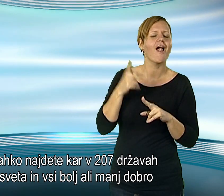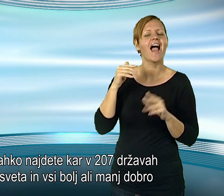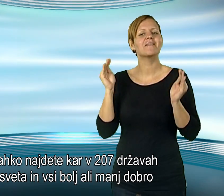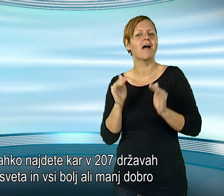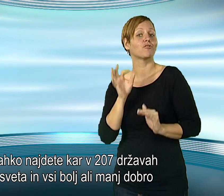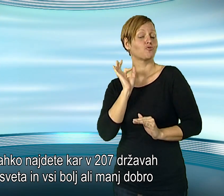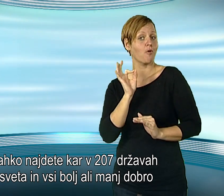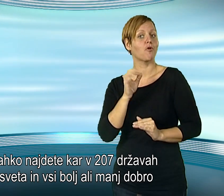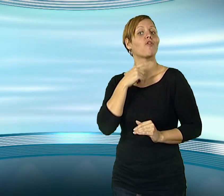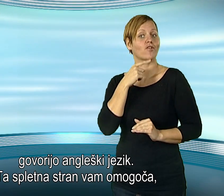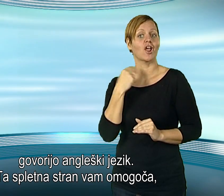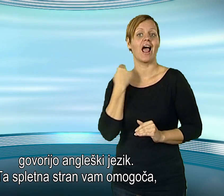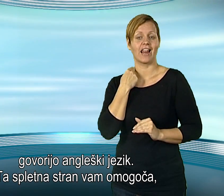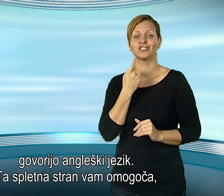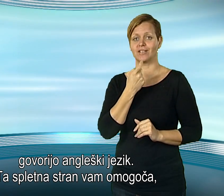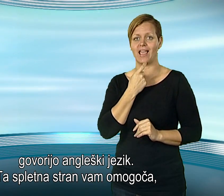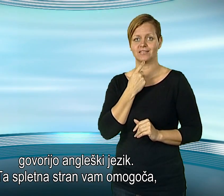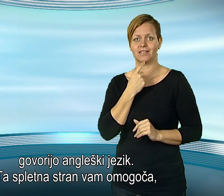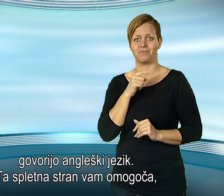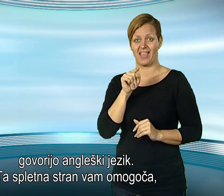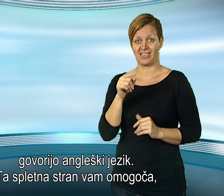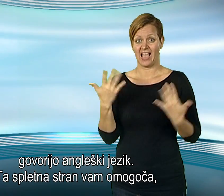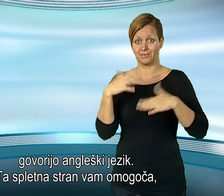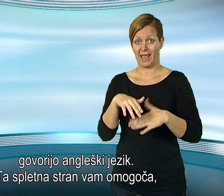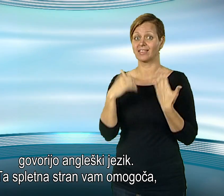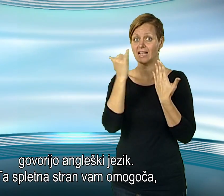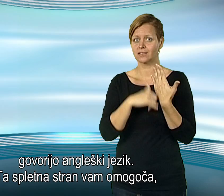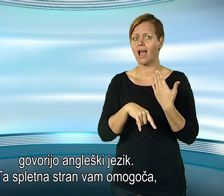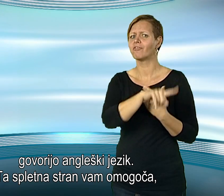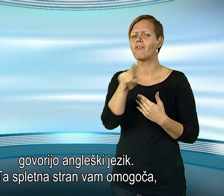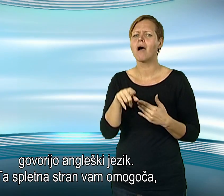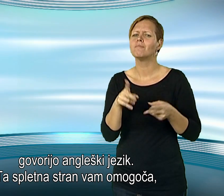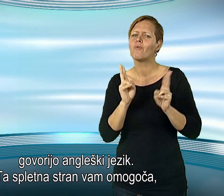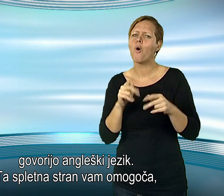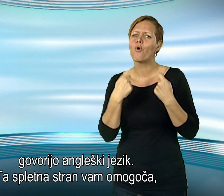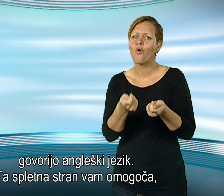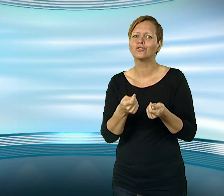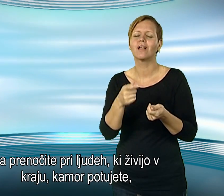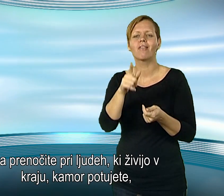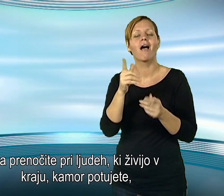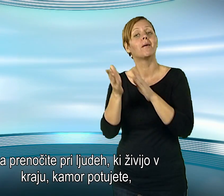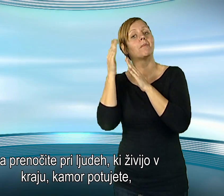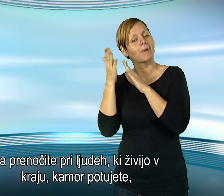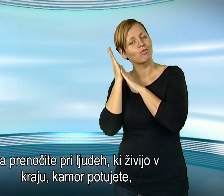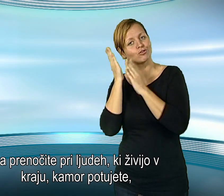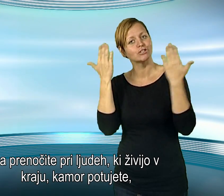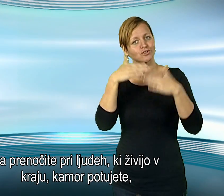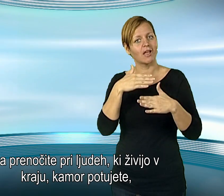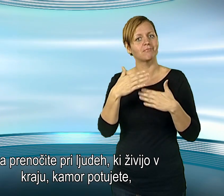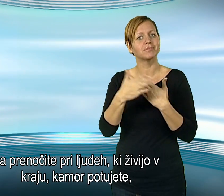dobro govorijo angleški jezik. Ta spletna stran vam omogoča, da prenočite pri ljudeh, ki živijo v